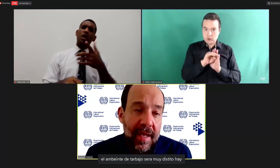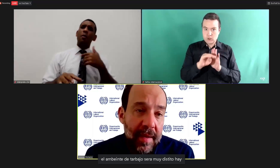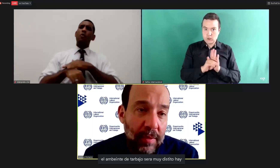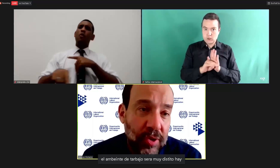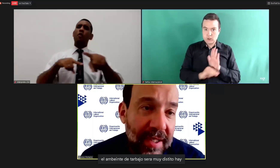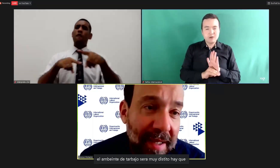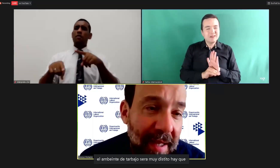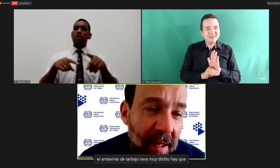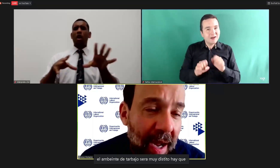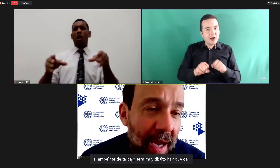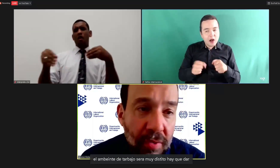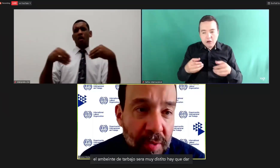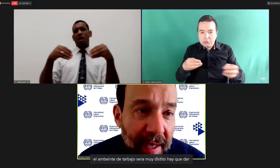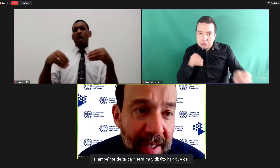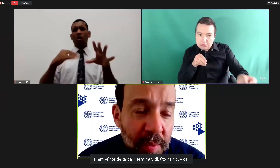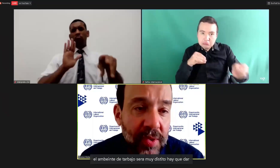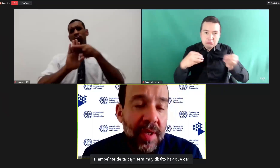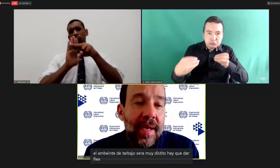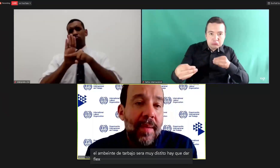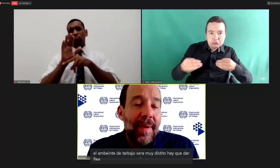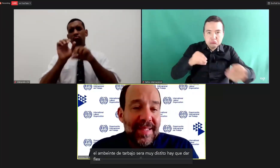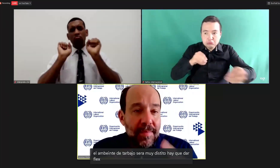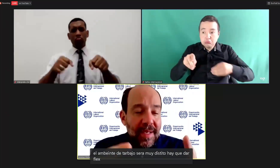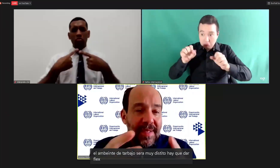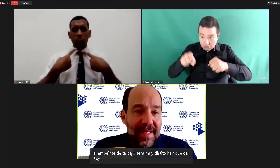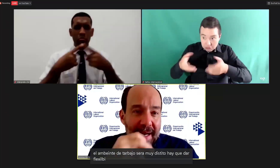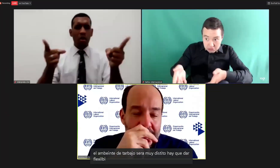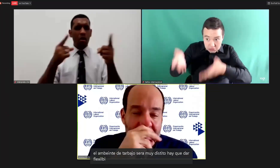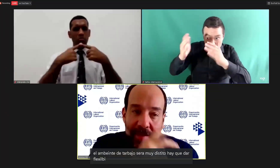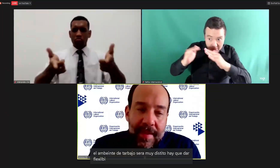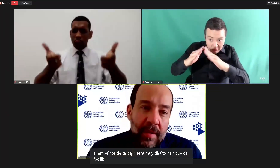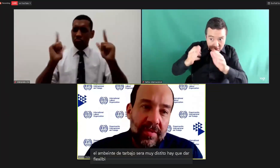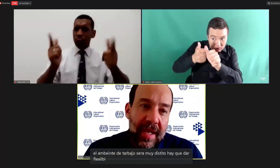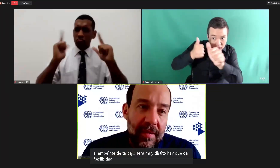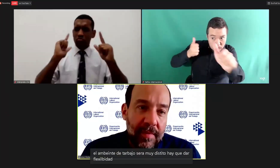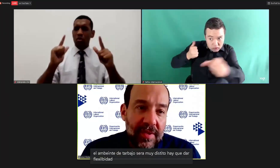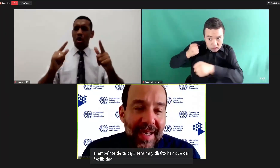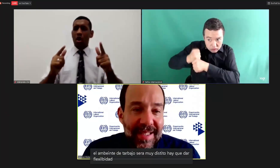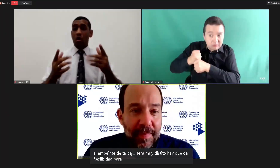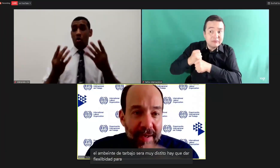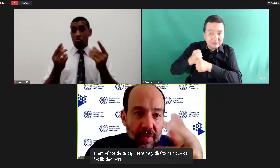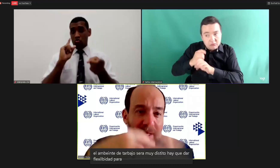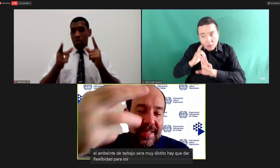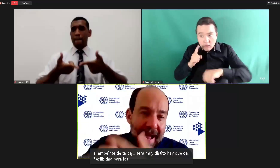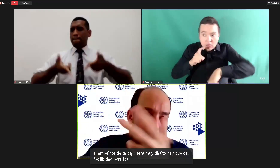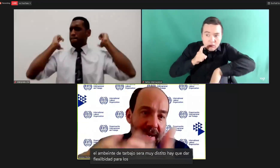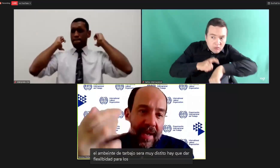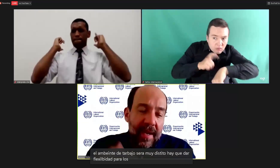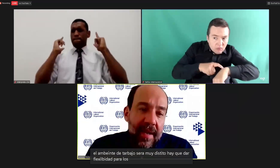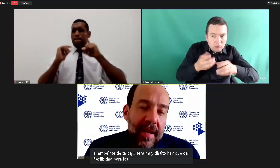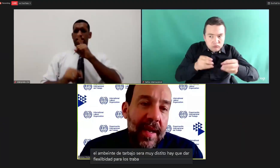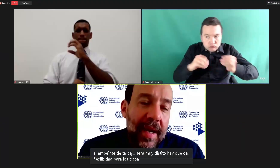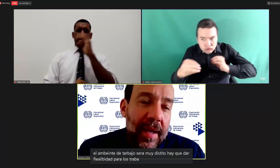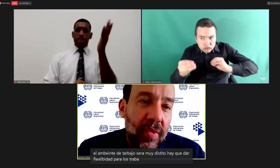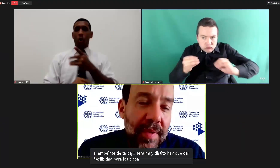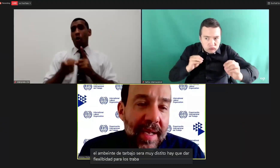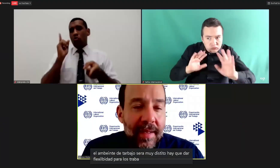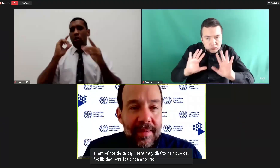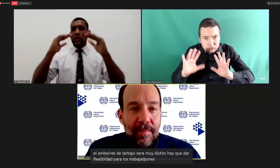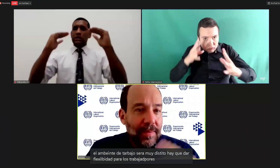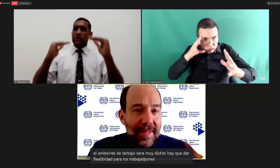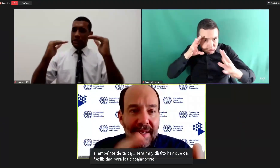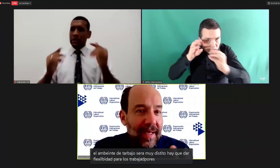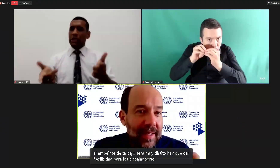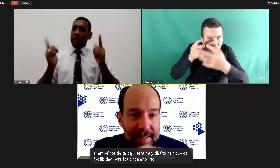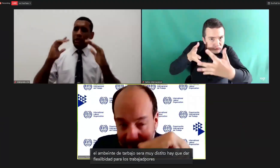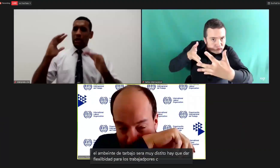trabajar, utilizar el teletrabajo y otros mecanismos para se minimizar, ¿no?, el contagio. O sea, en este periodo que se abre la